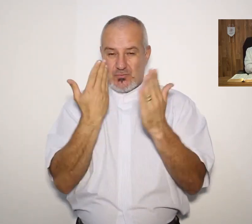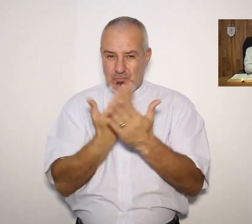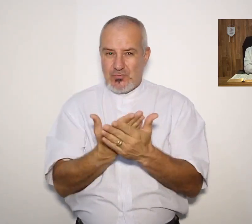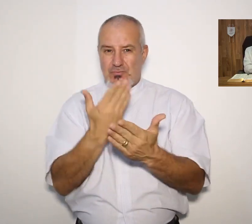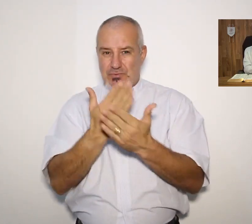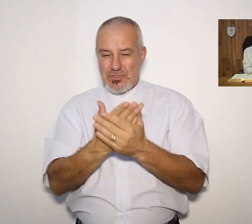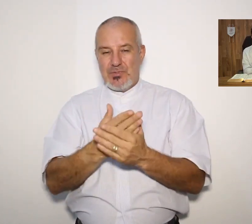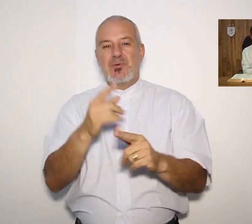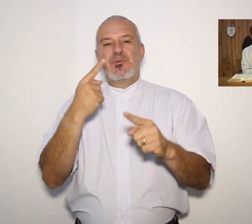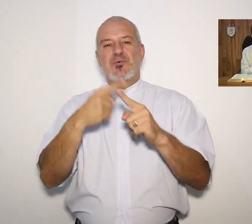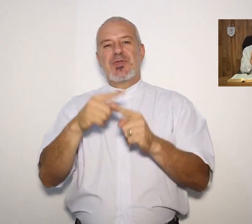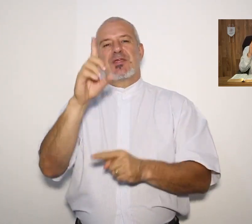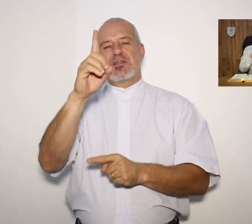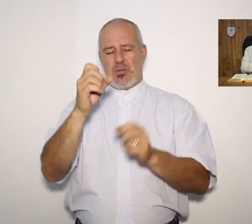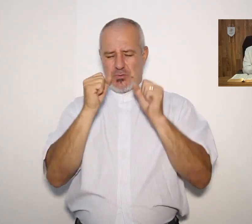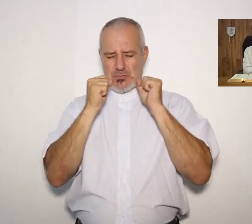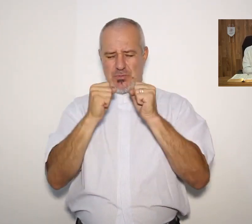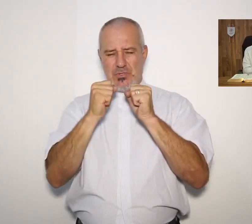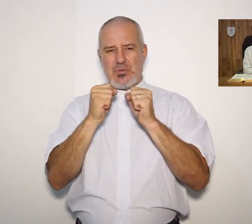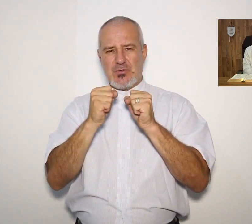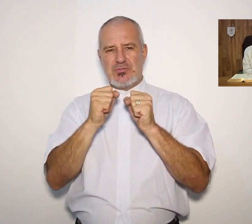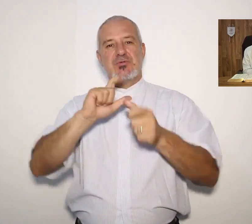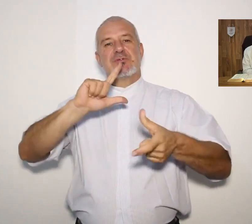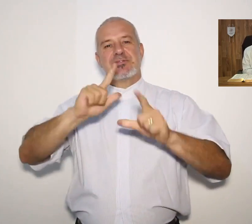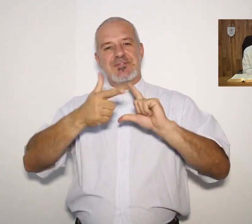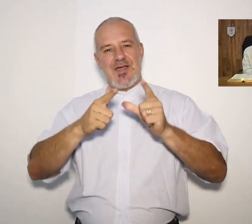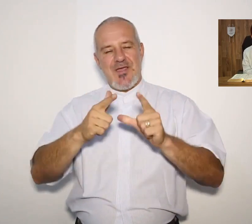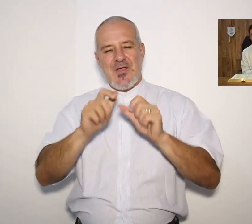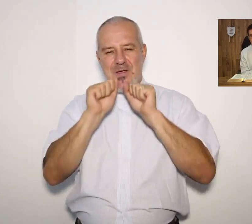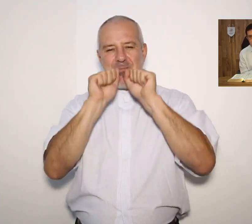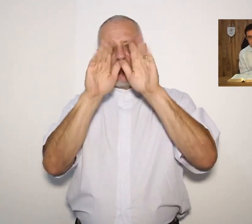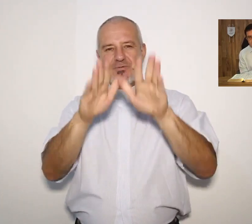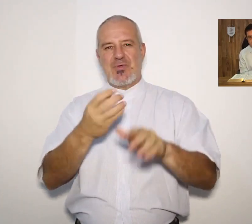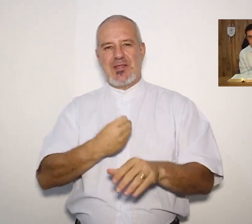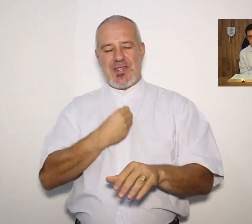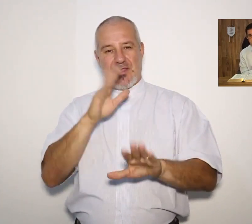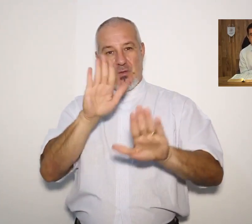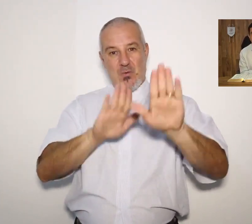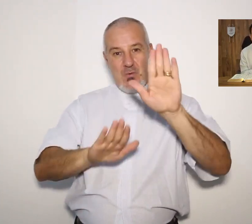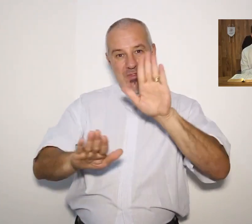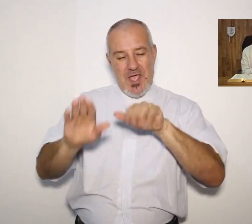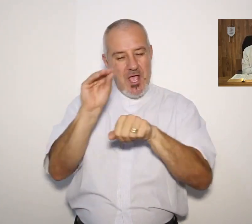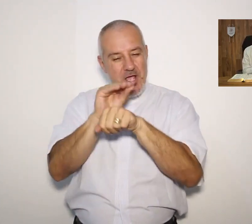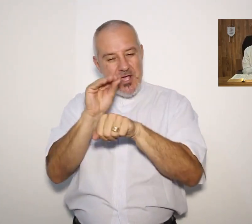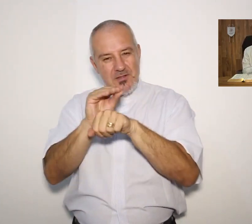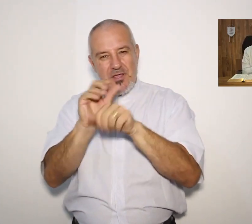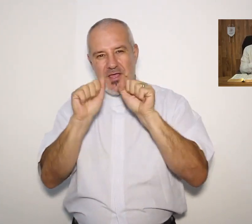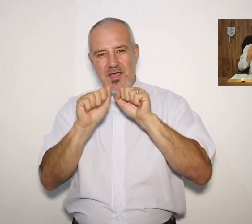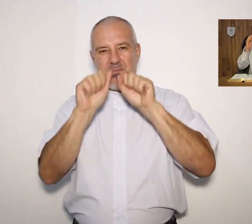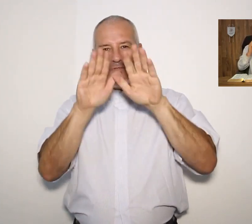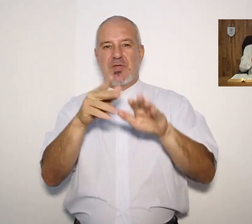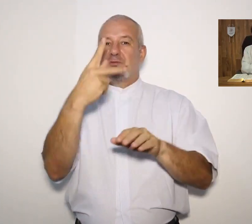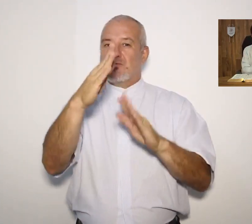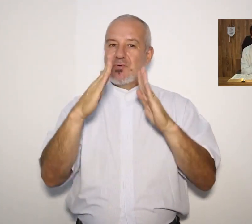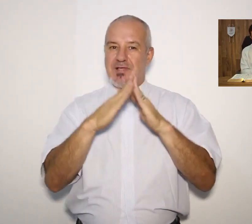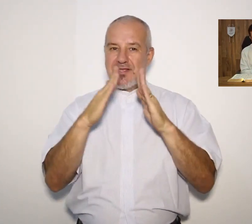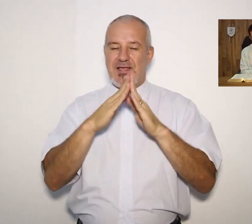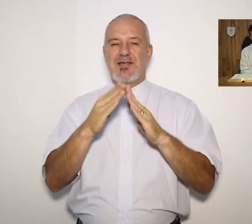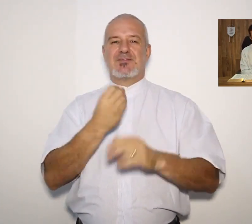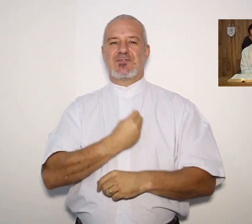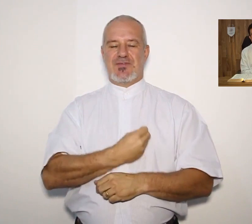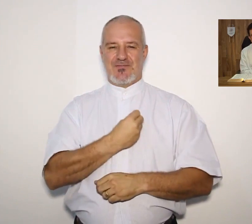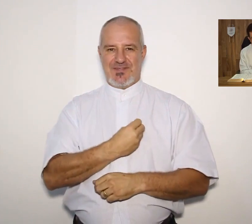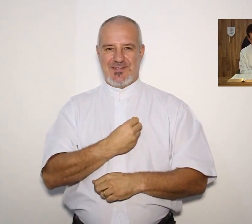foi porque o Deus Todo-Poderoso de Israel tem cuidado, tem te abençoado e muitas